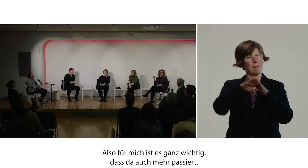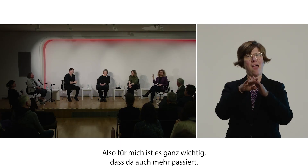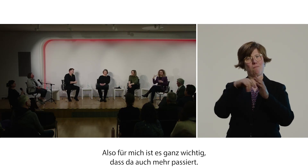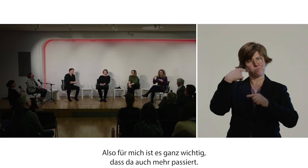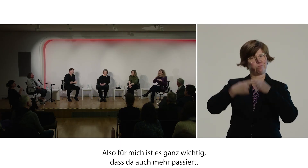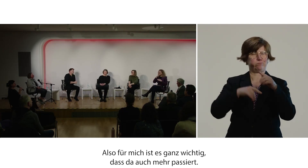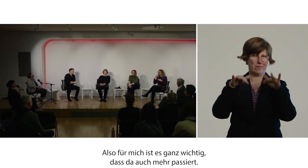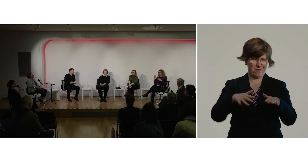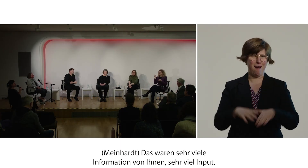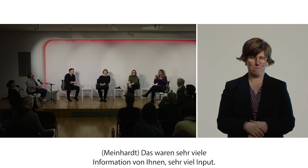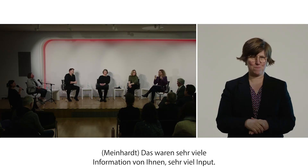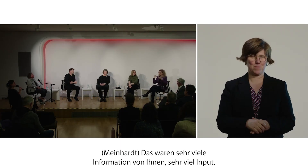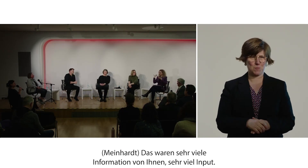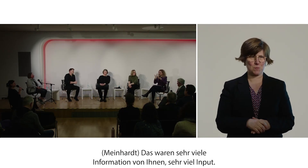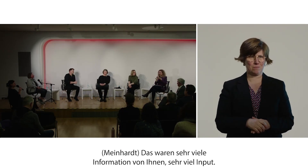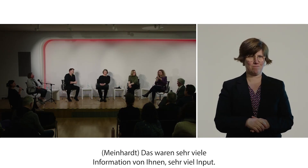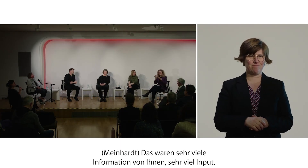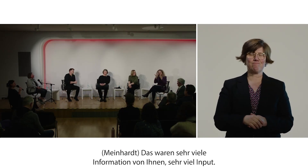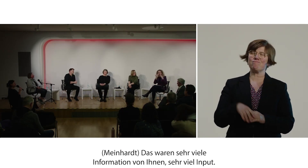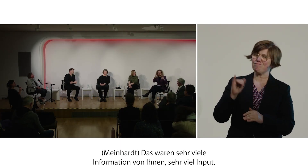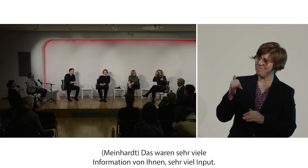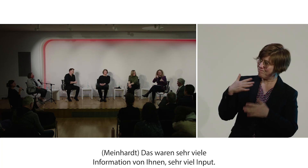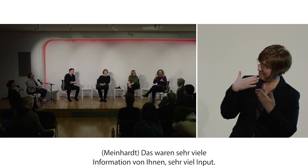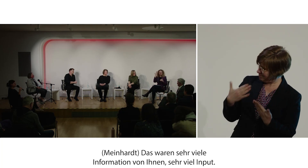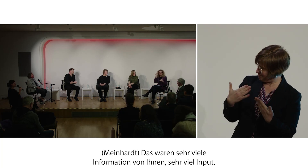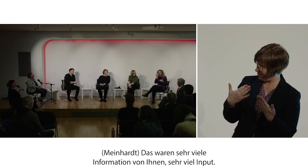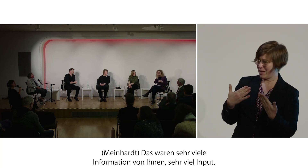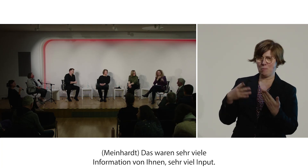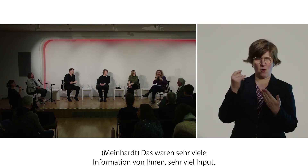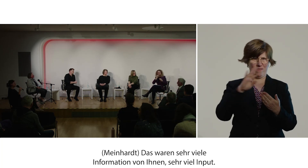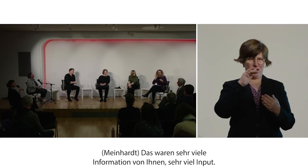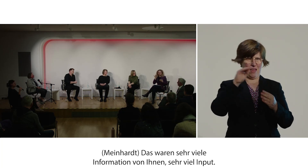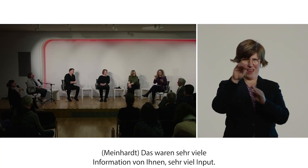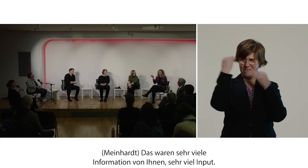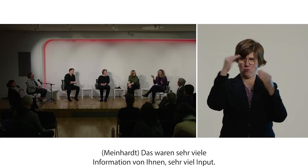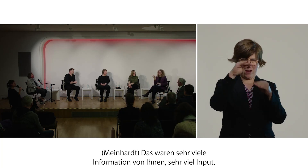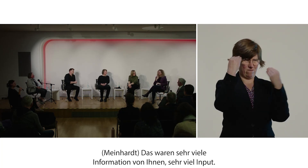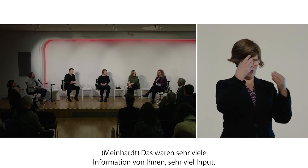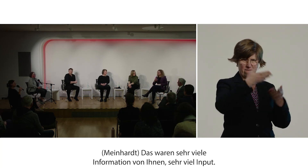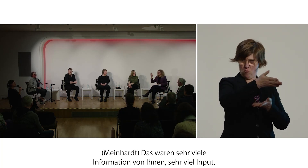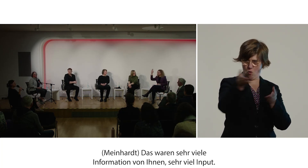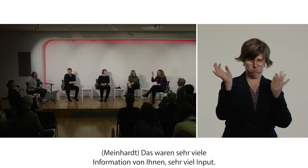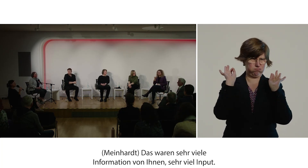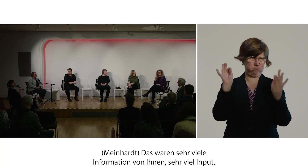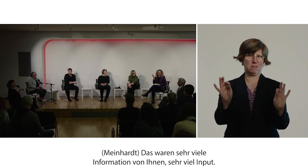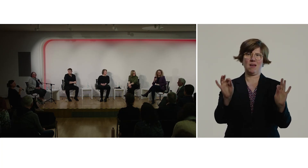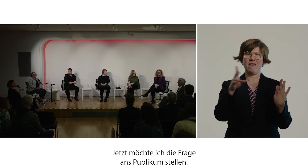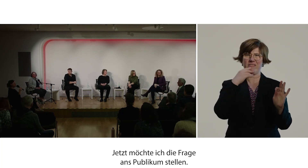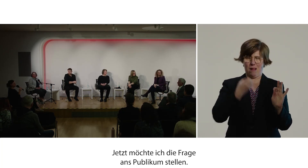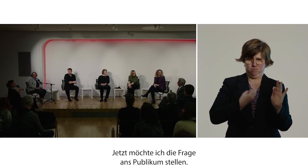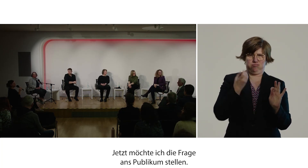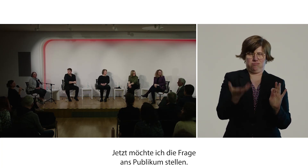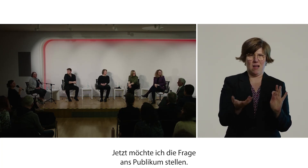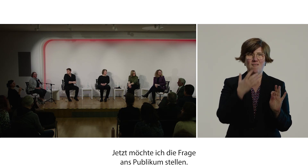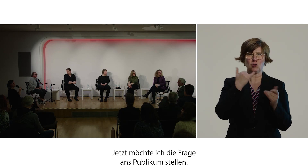passiert. Ja, das war sehr viele Informationen von Ihnen, sehr viel Input.